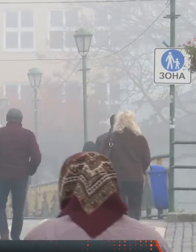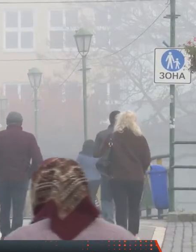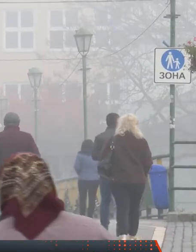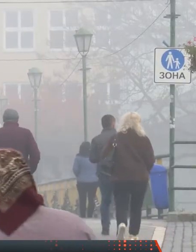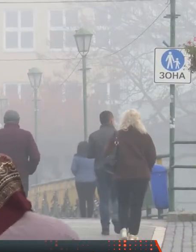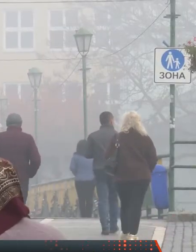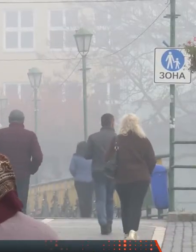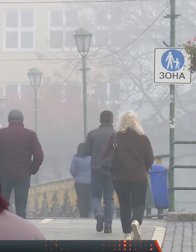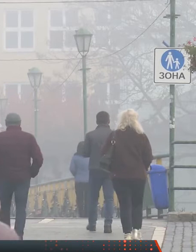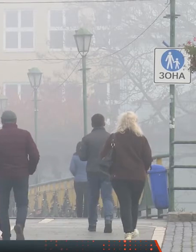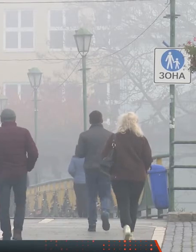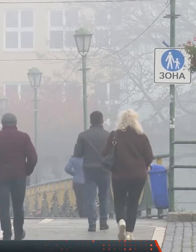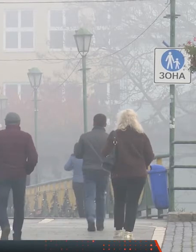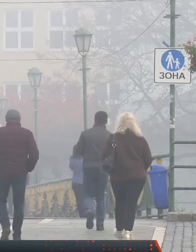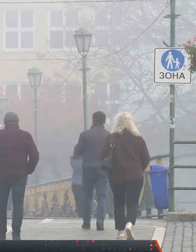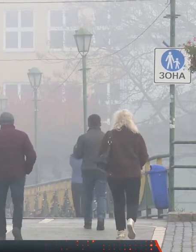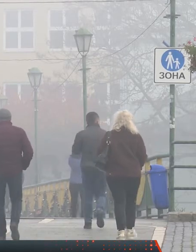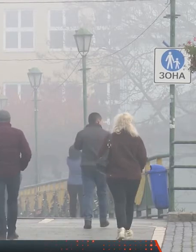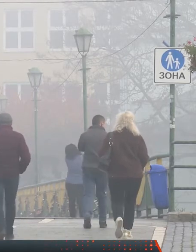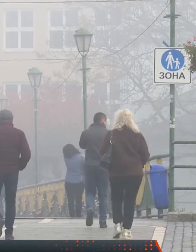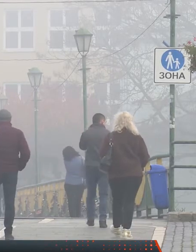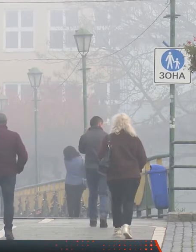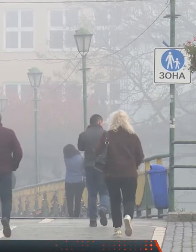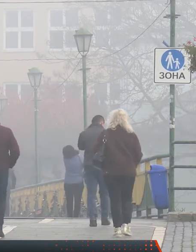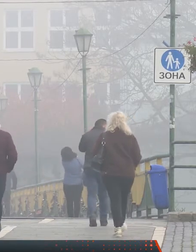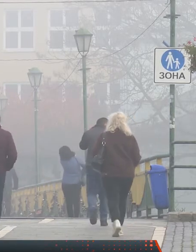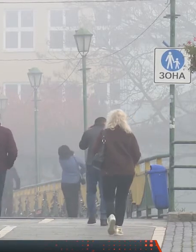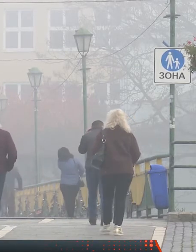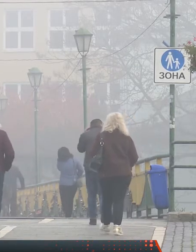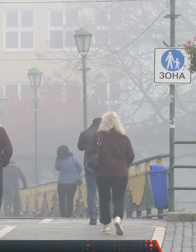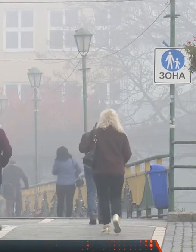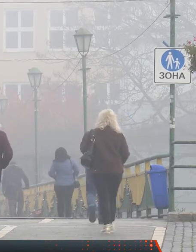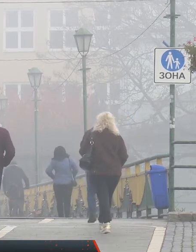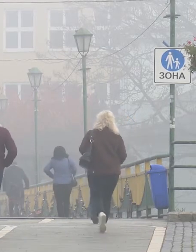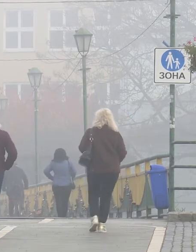нервові, пережили стрес, а Закарпаття має зберегти обличчя гостинного краю, наголошують посадовці.